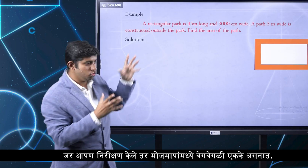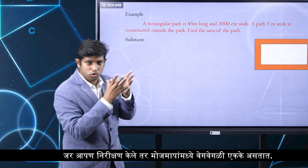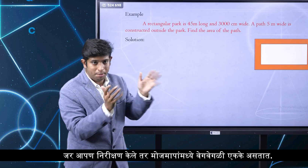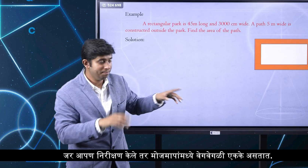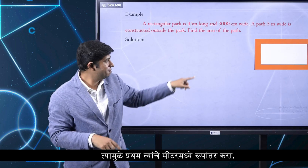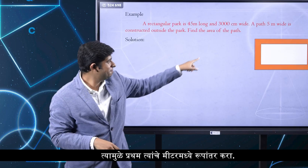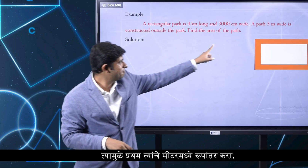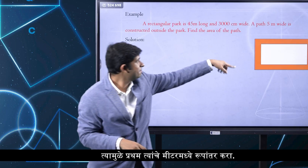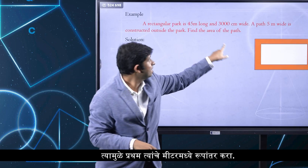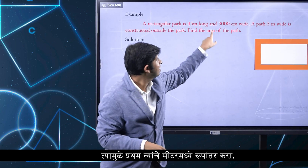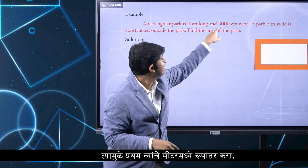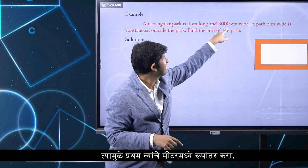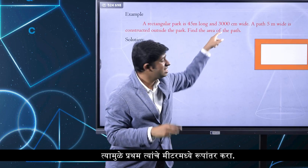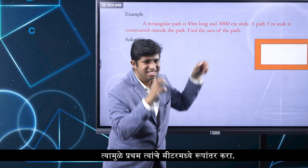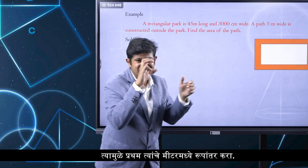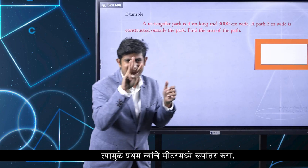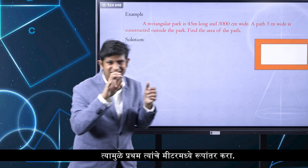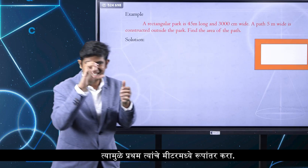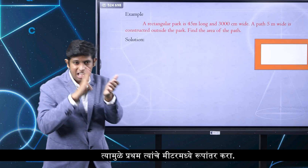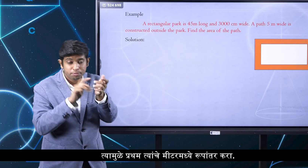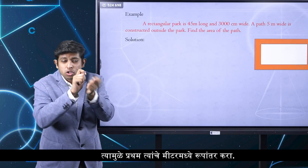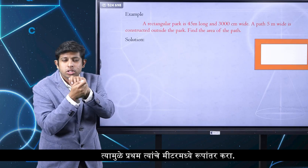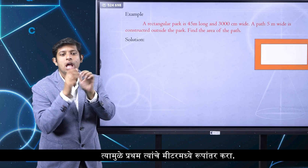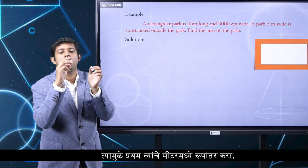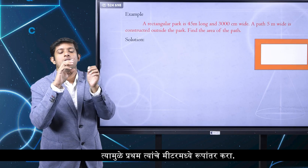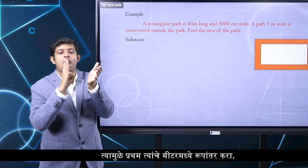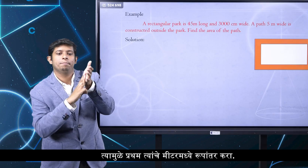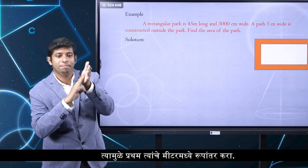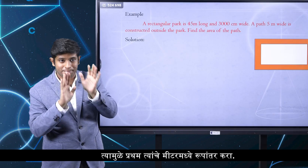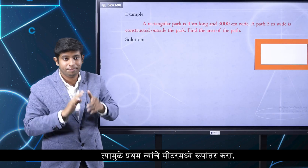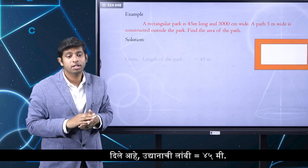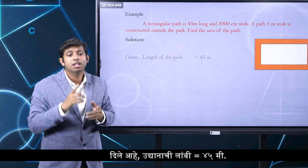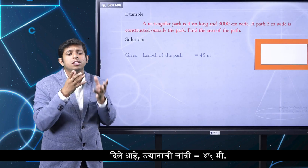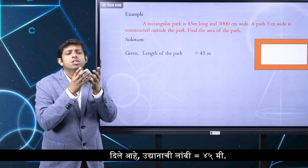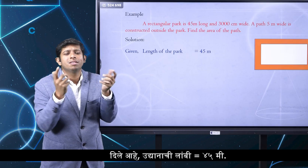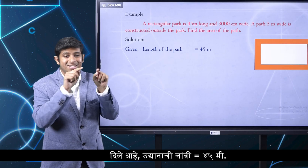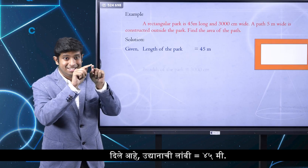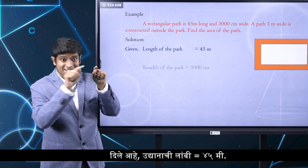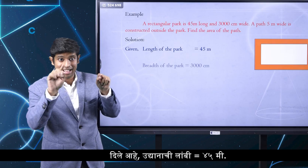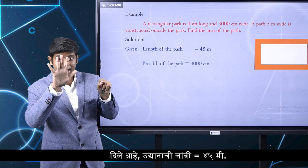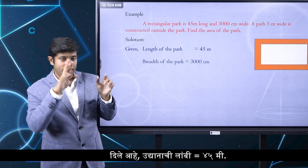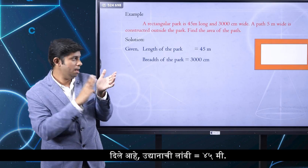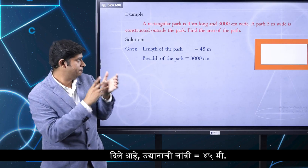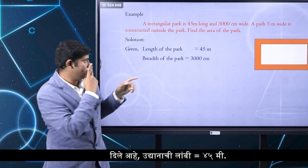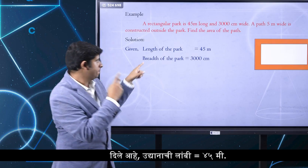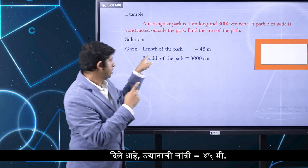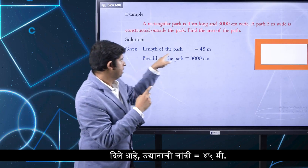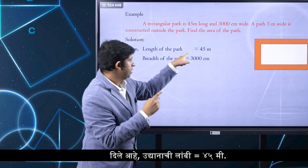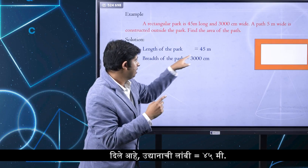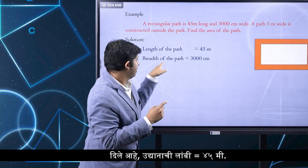असतात. त्यामुळे प्रथम त्यांचे मीटरमध्ये रूपांतर करा. दिले आहे उद्यानाची लांबी